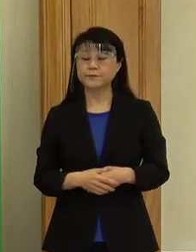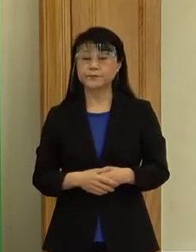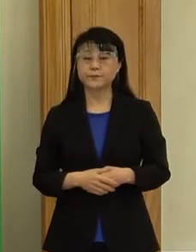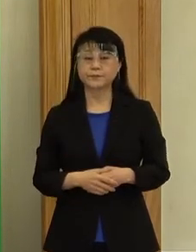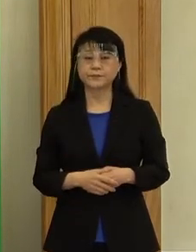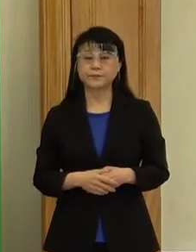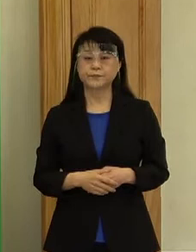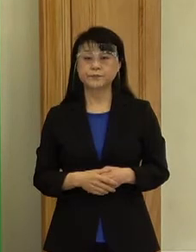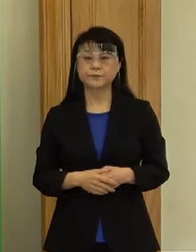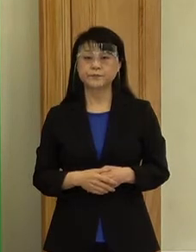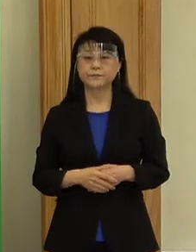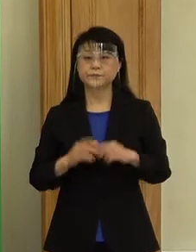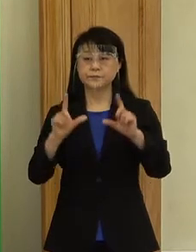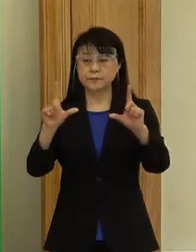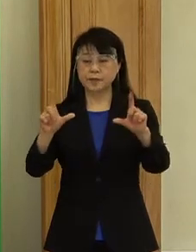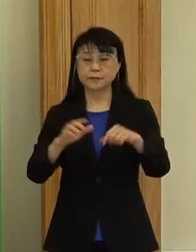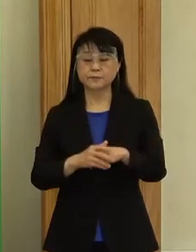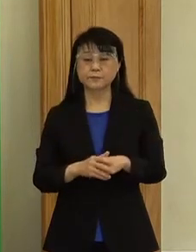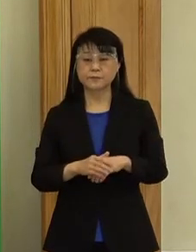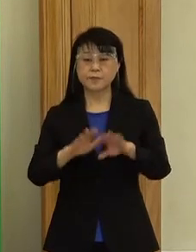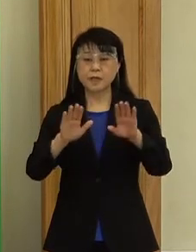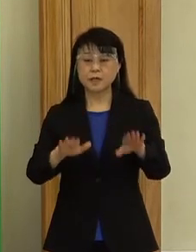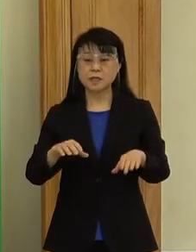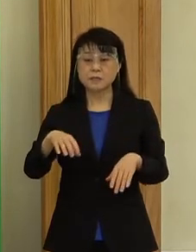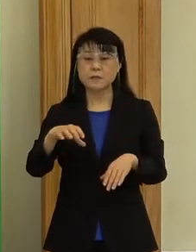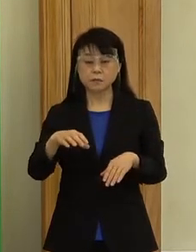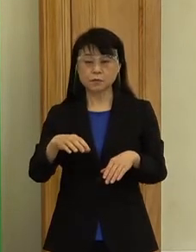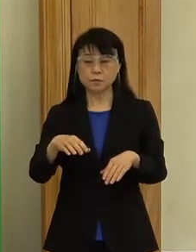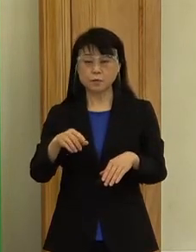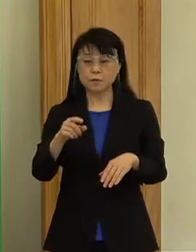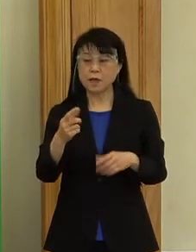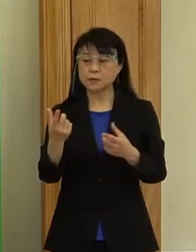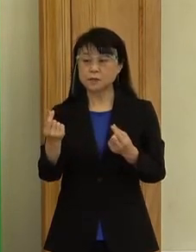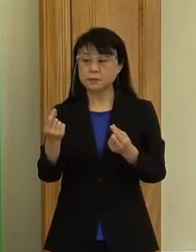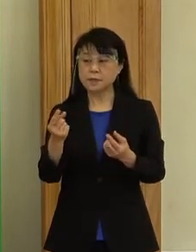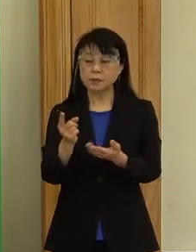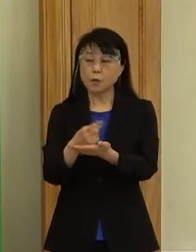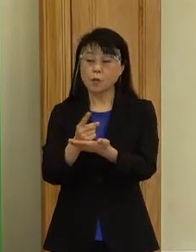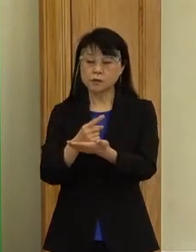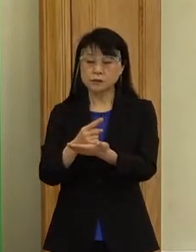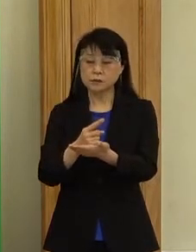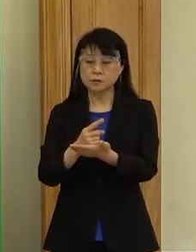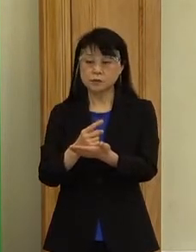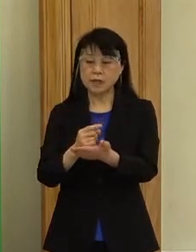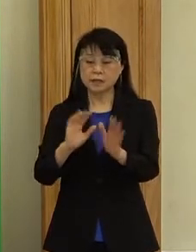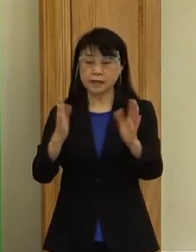はい、今のところはそのようなご方針はないとは伺っております。